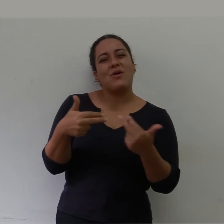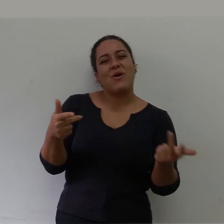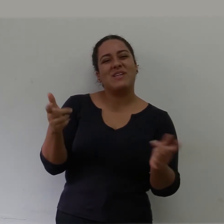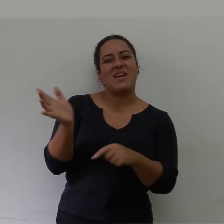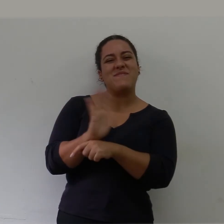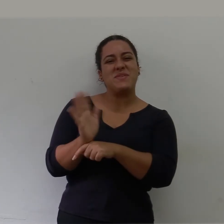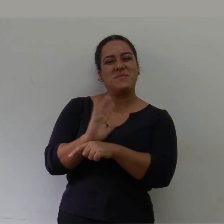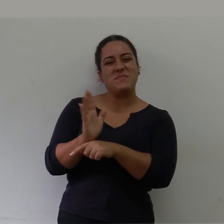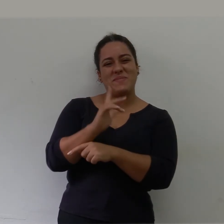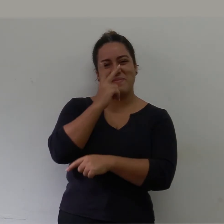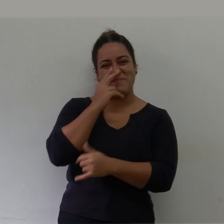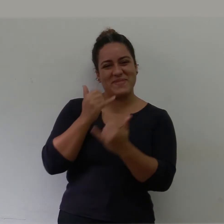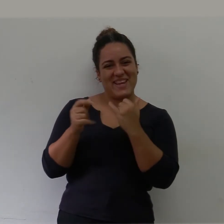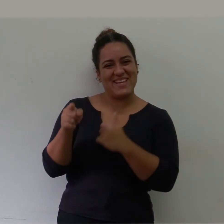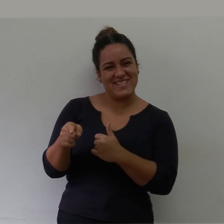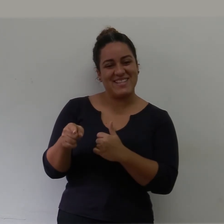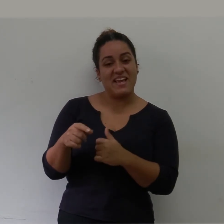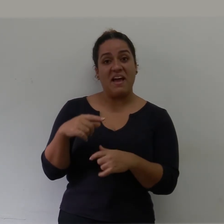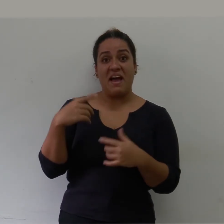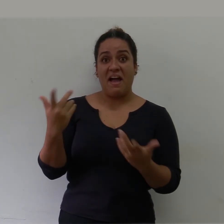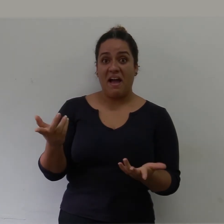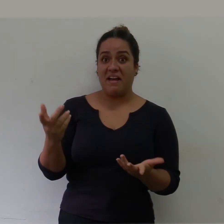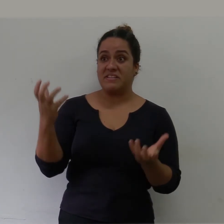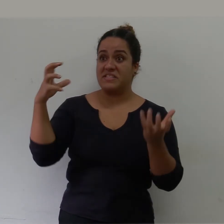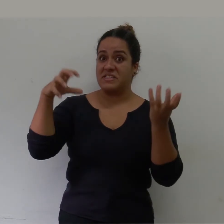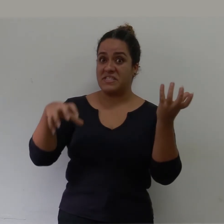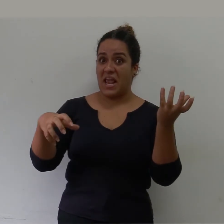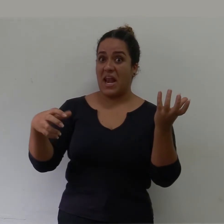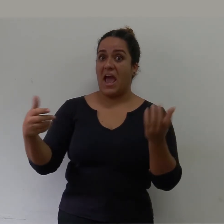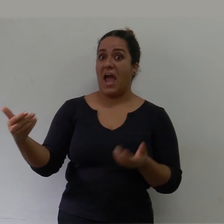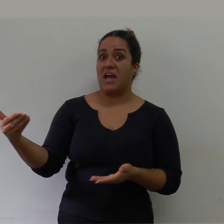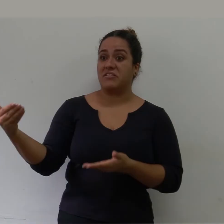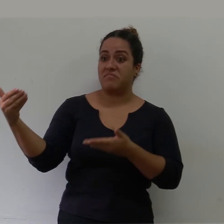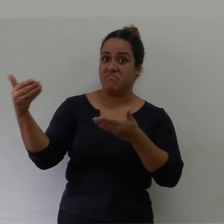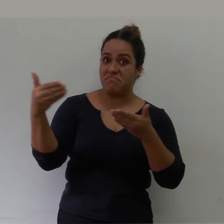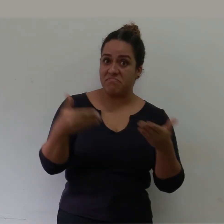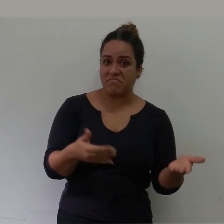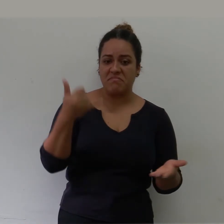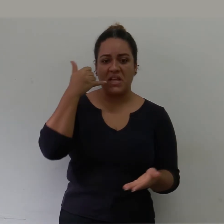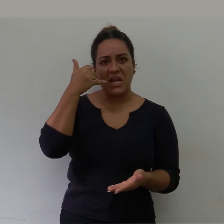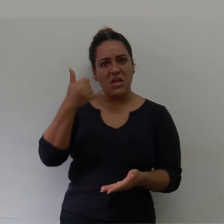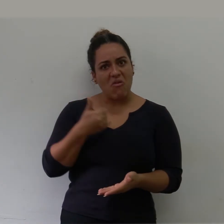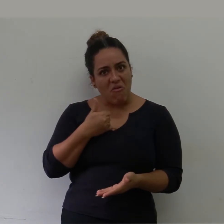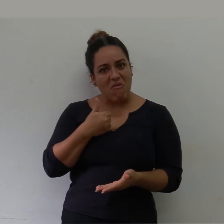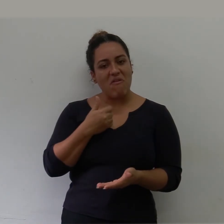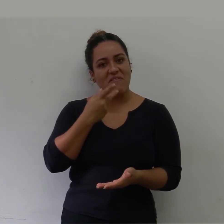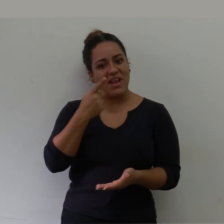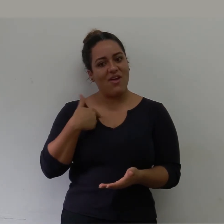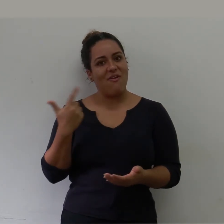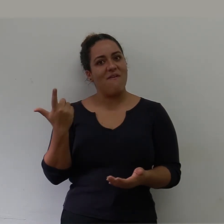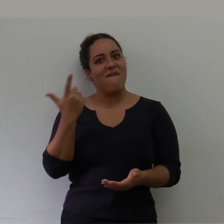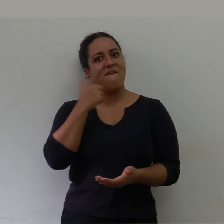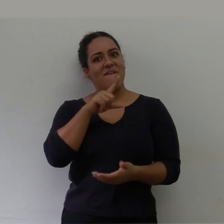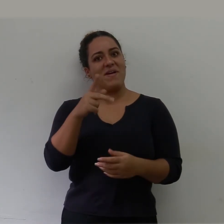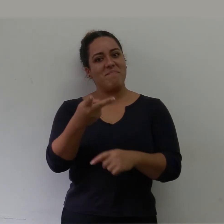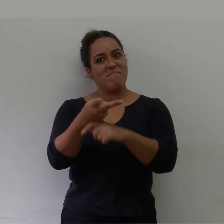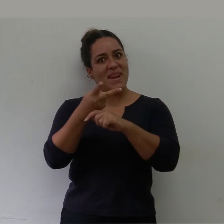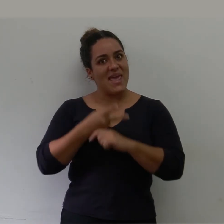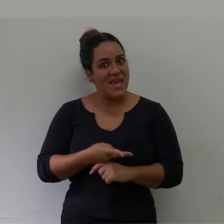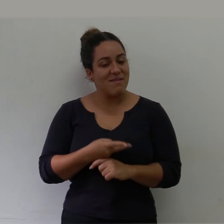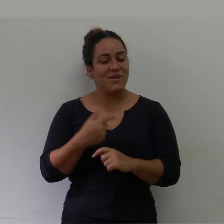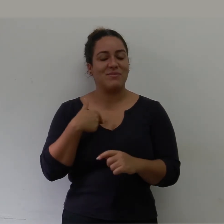de filme. Daí então, quando o Senado Federal me ligou, para mim foi uma